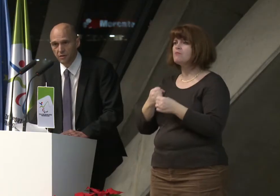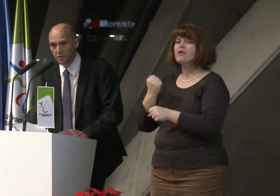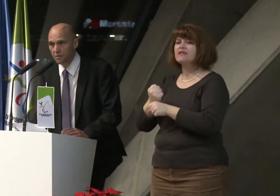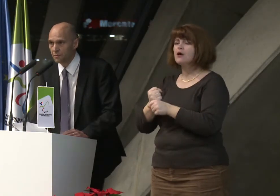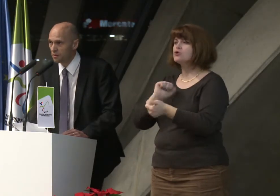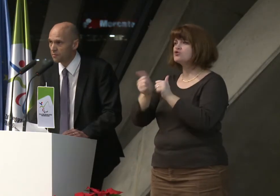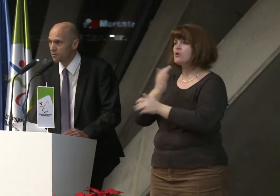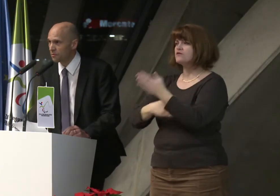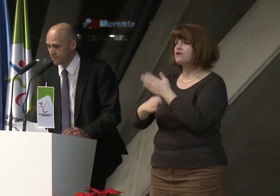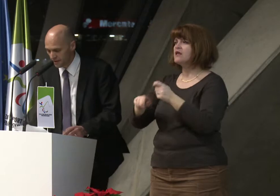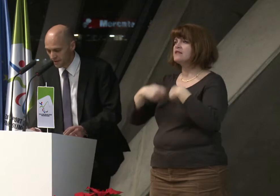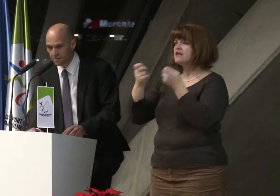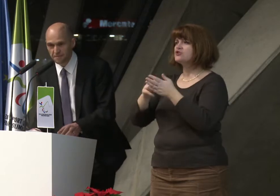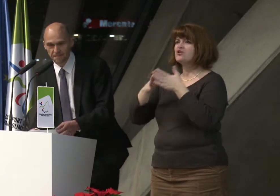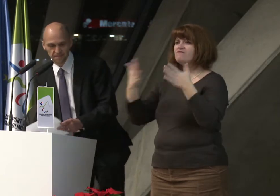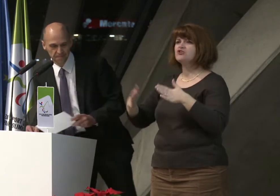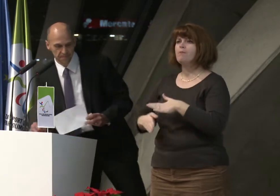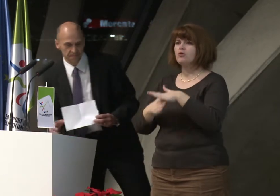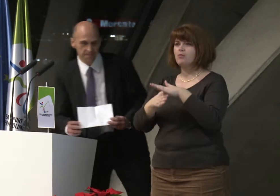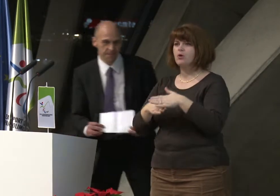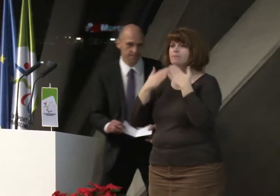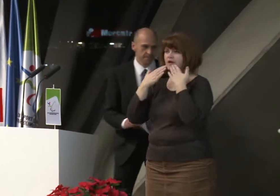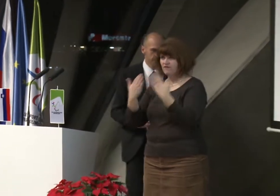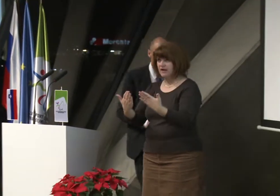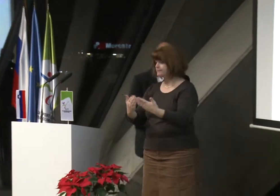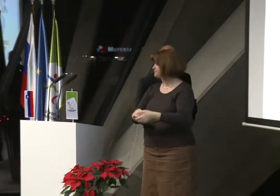Tako še povečanski potrebno tako. Hvala lepa.